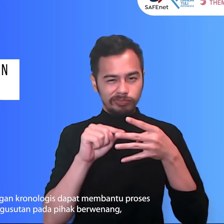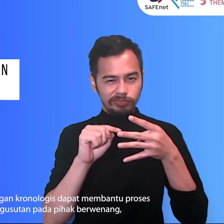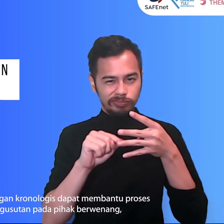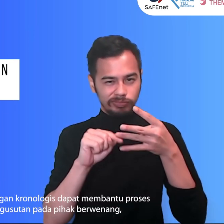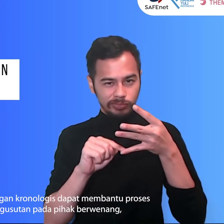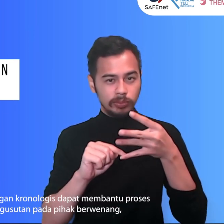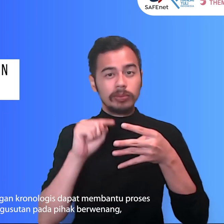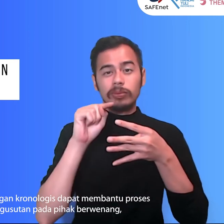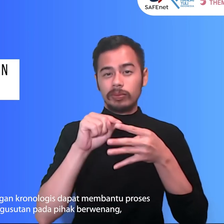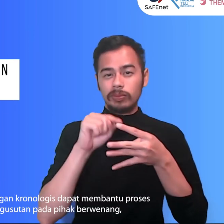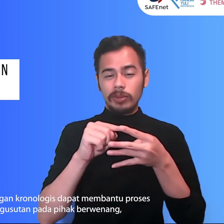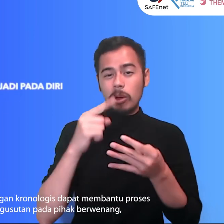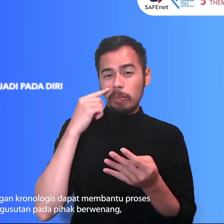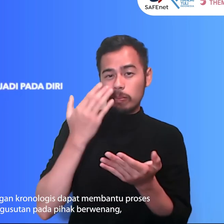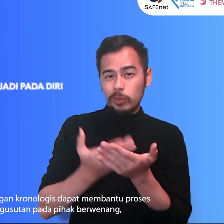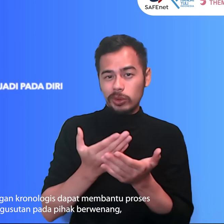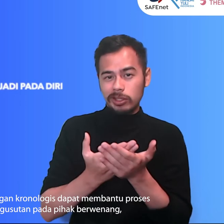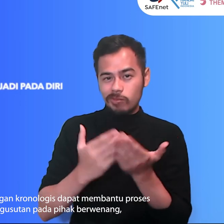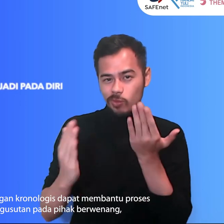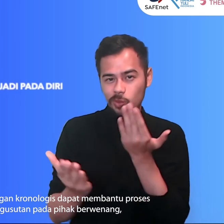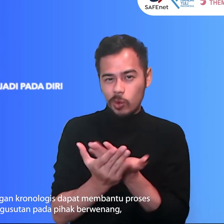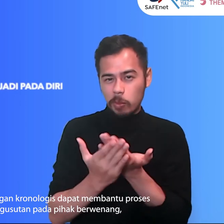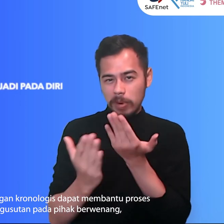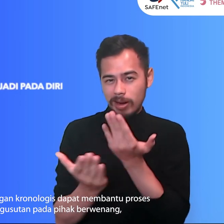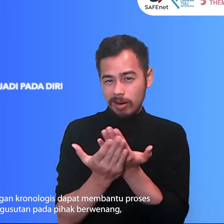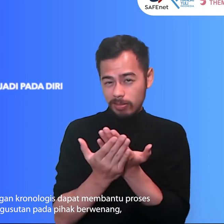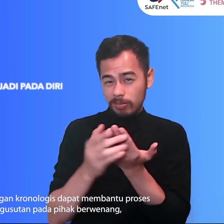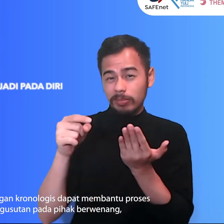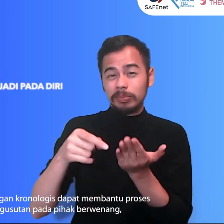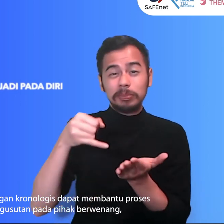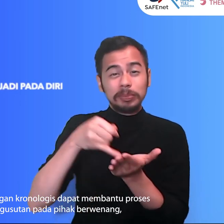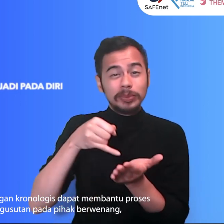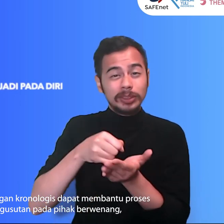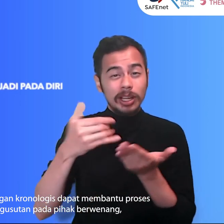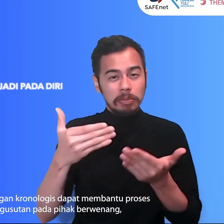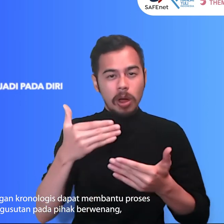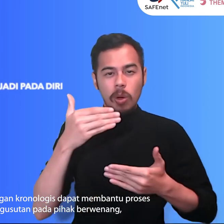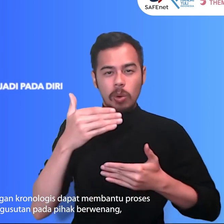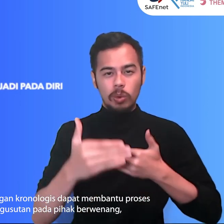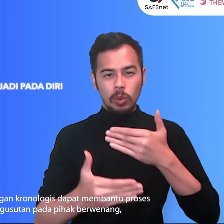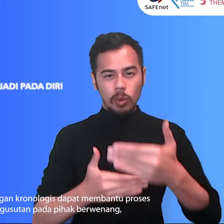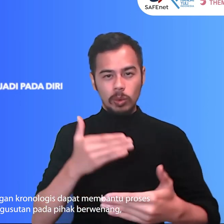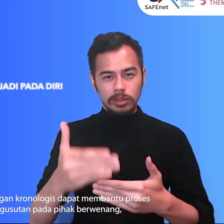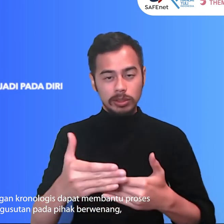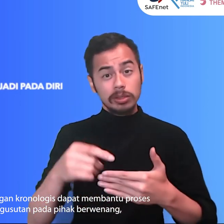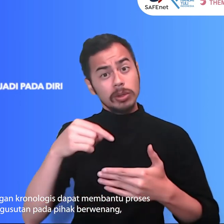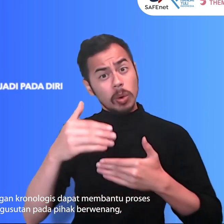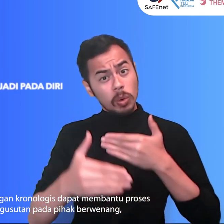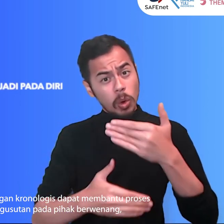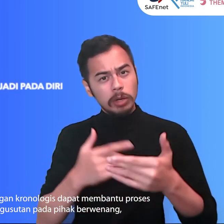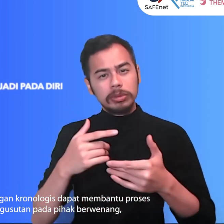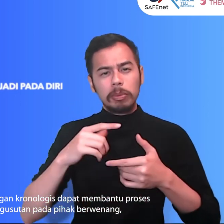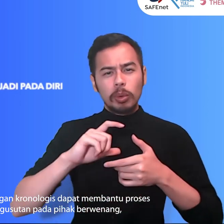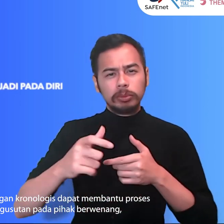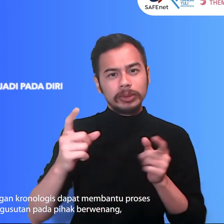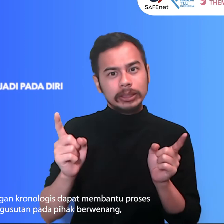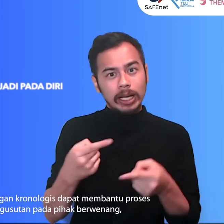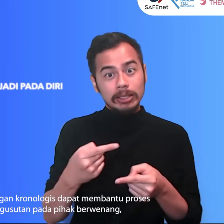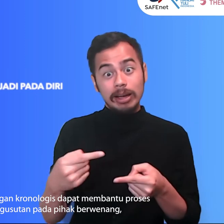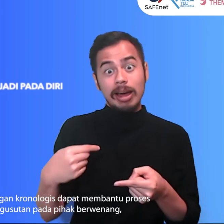Hai apa saja yang dapat dilakukan saat menjadi korban hai pertama mendokumentasikan hal-hal yang